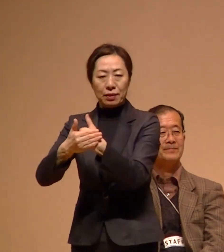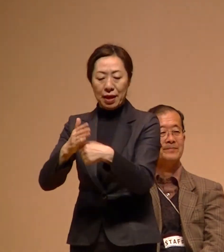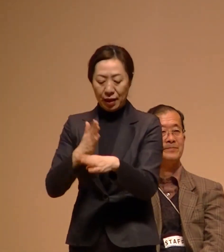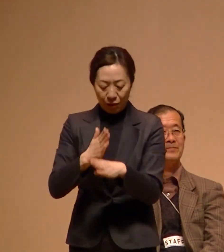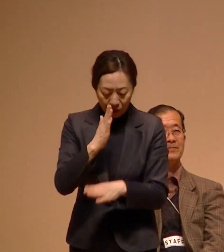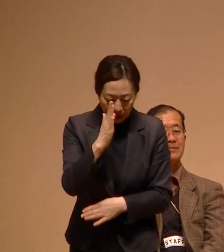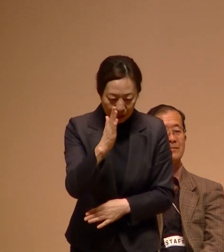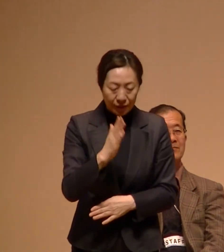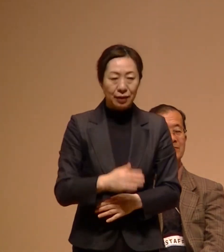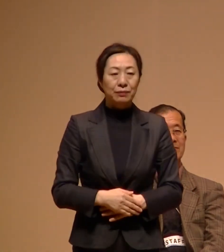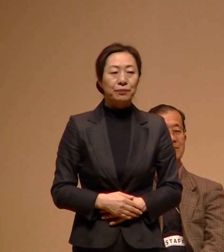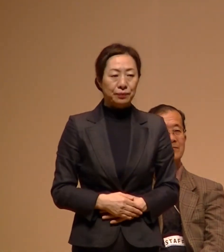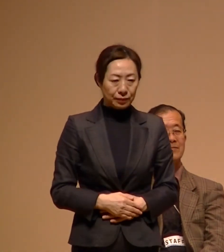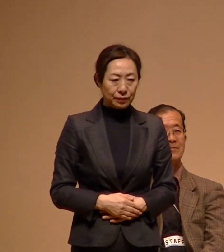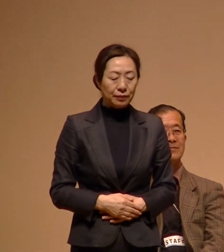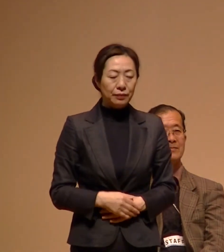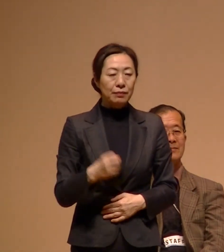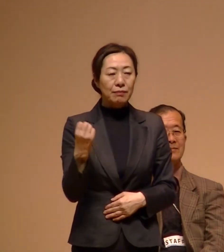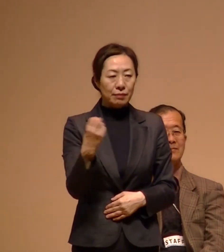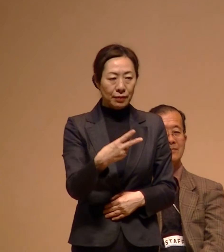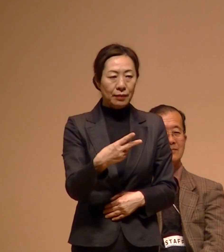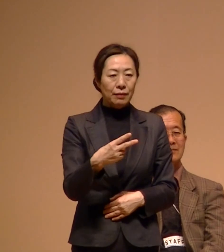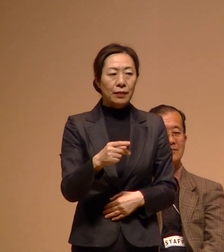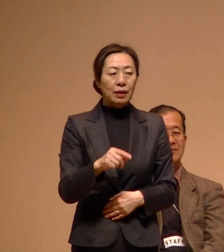ました。また